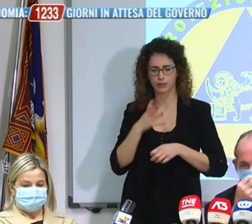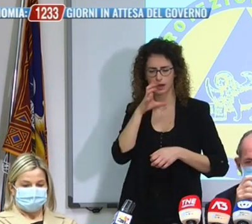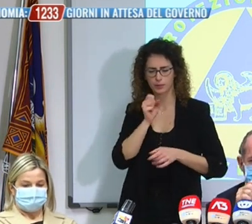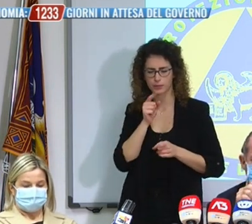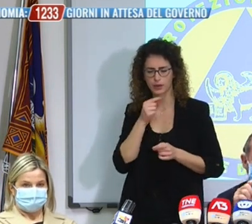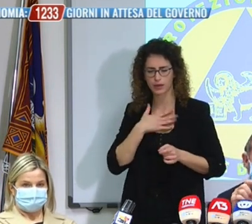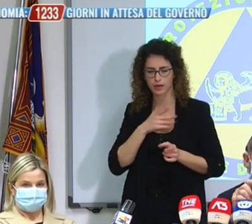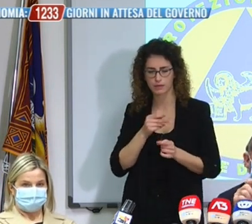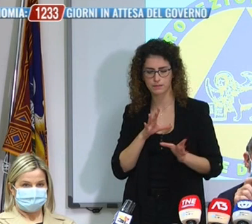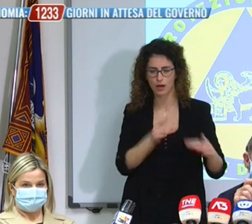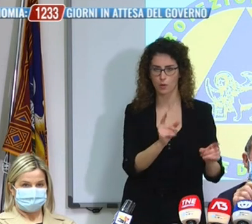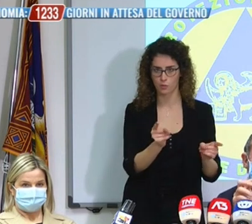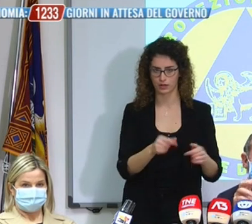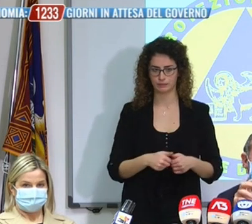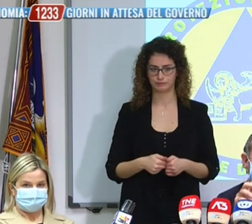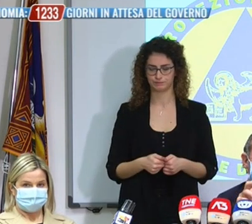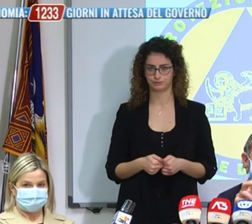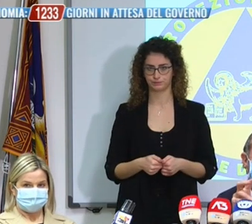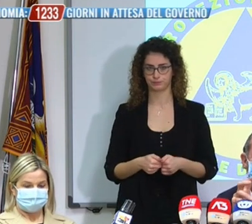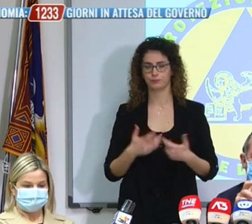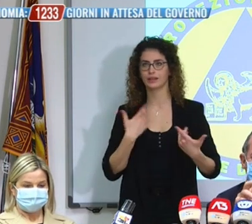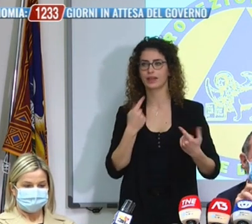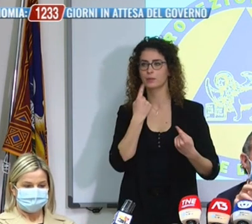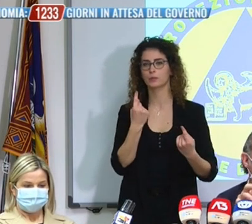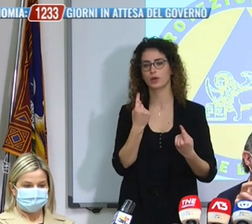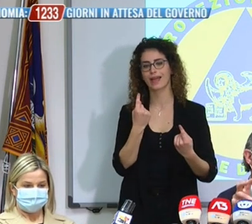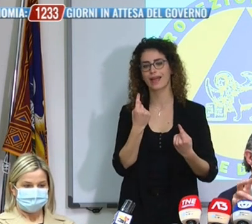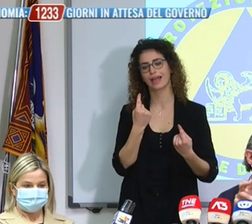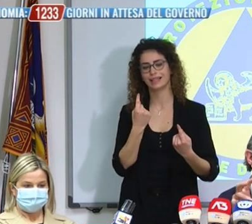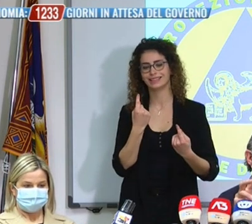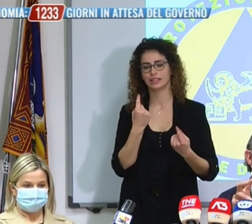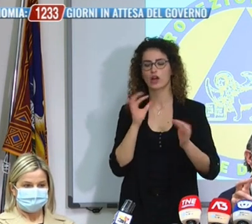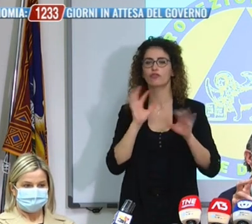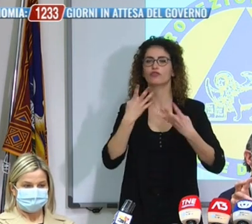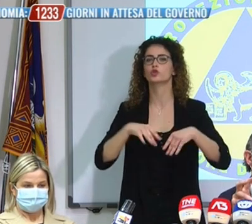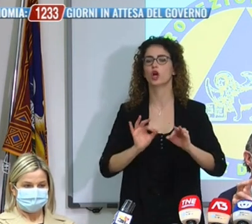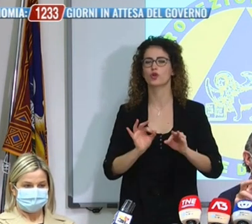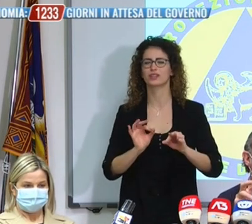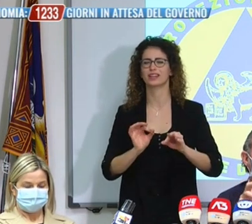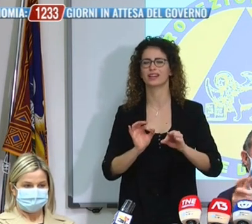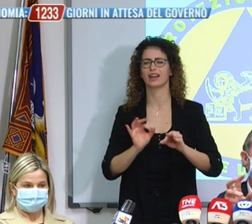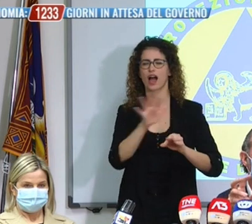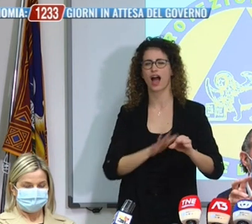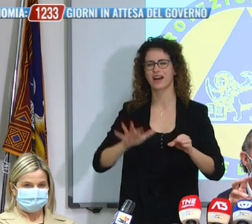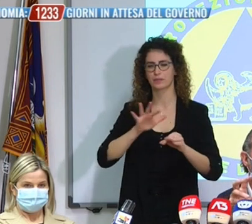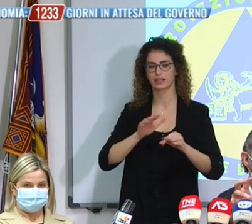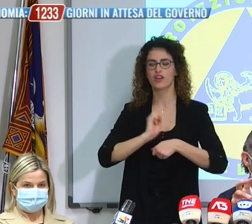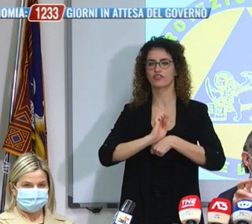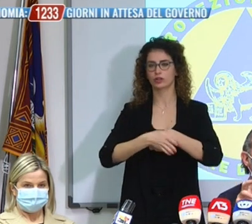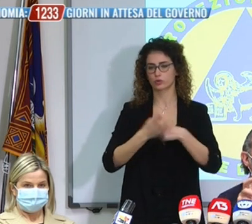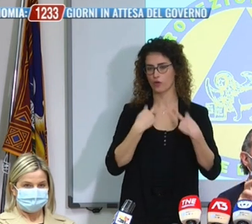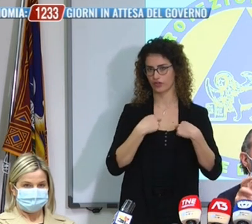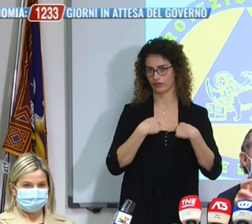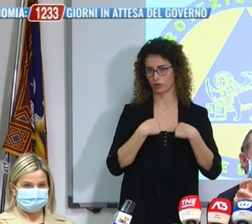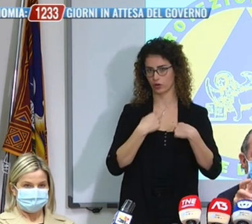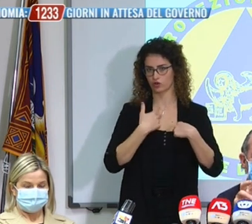aspetto, fra virgolette, di adattamento, no? Quasi fenotipico, se ci pensate, all'ambiente. Il virus è un essere vivente, ha